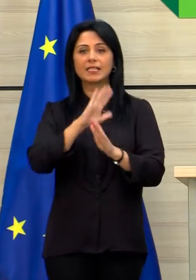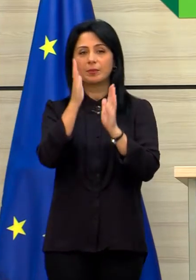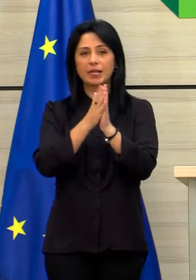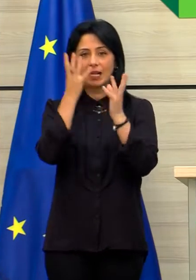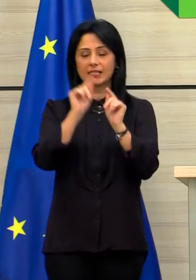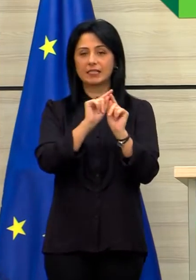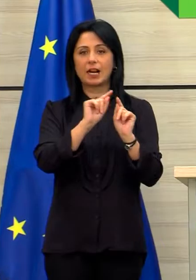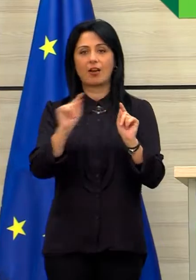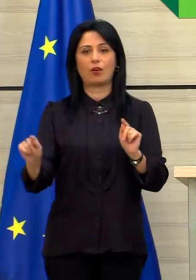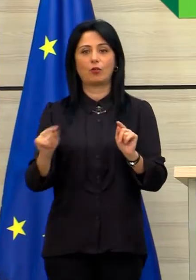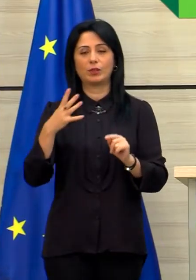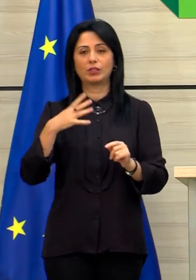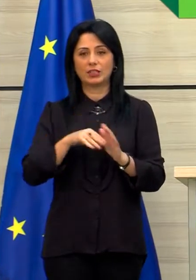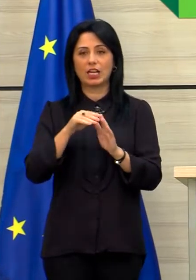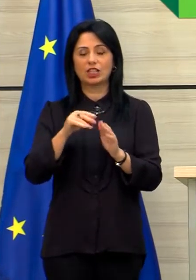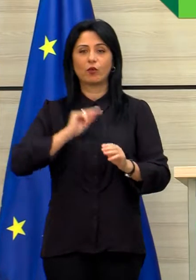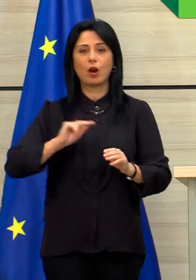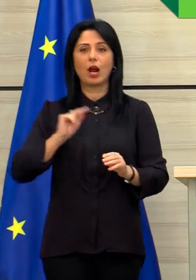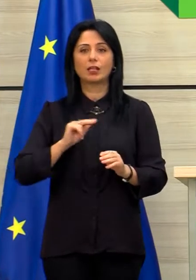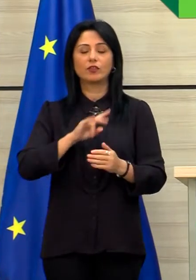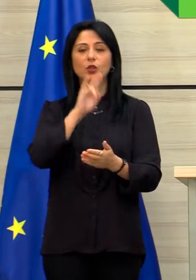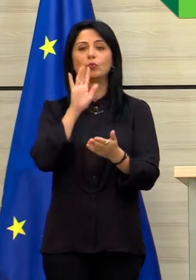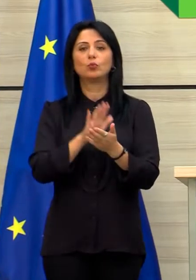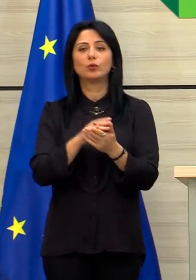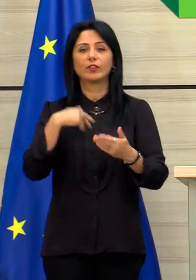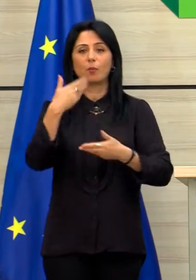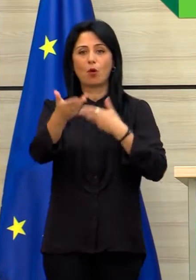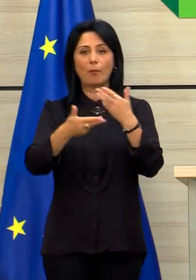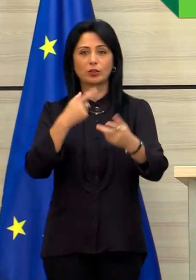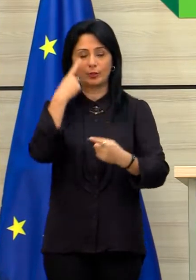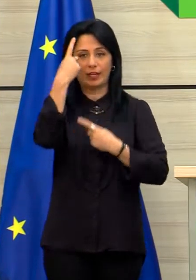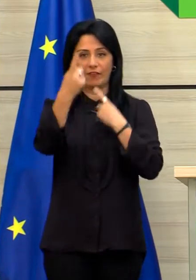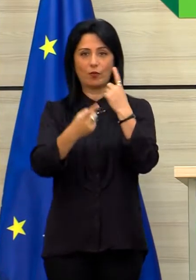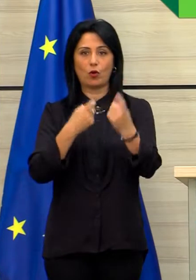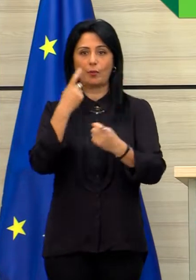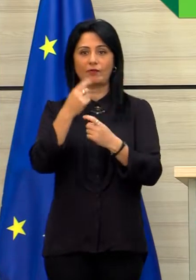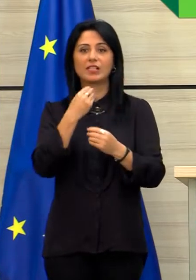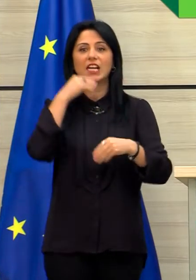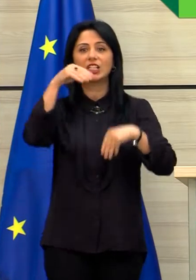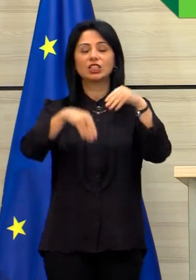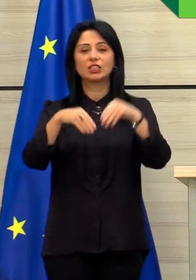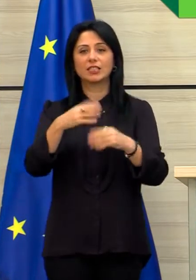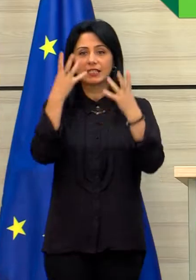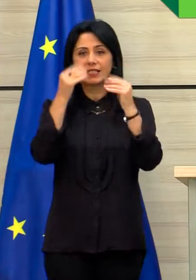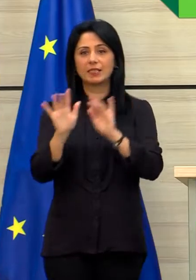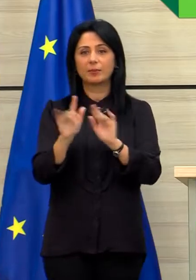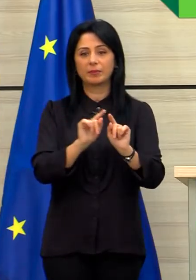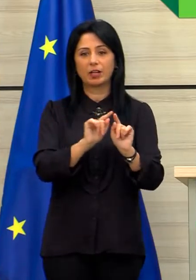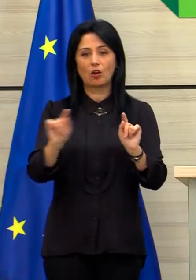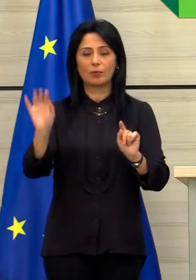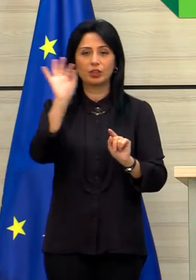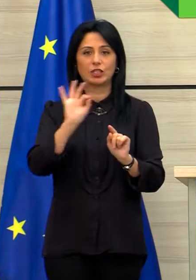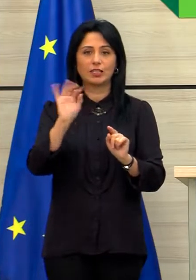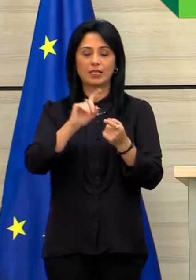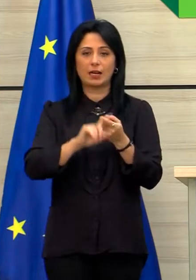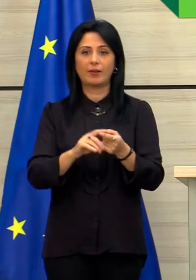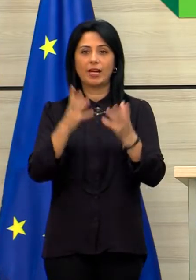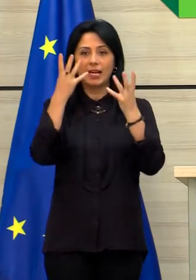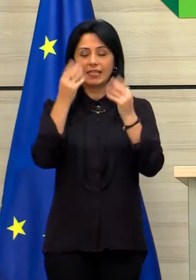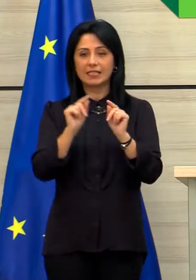დღის განმავლობაში საარჩევნო ადმინისტრაცია მუდმივად მოგაწოდებთ ინფორმაციას კენჭისყრის დღის მიმდინარეობის შესახებ.